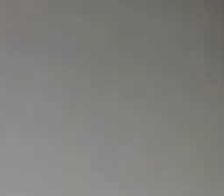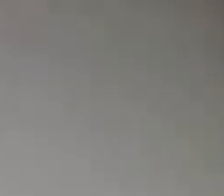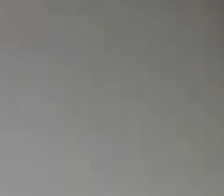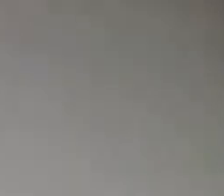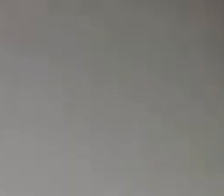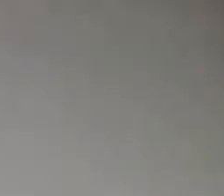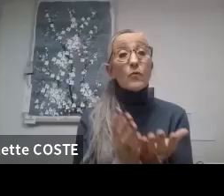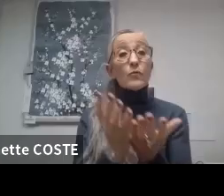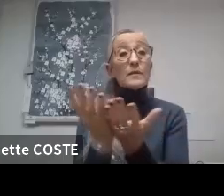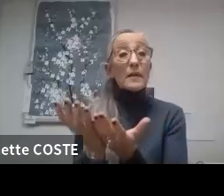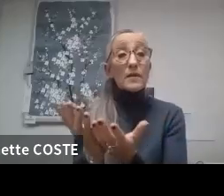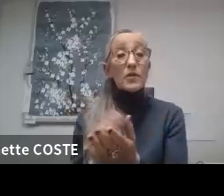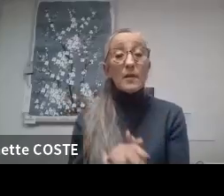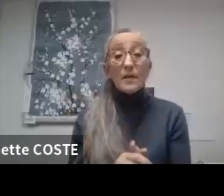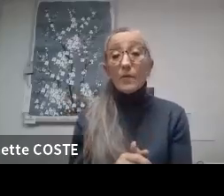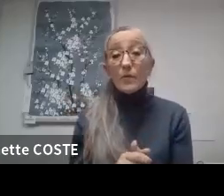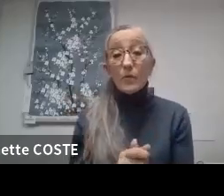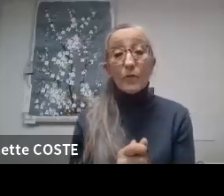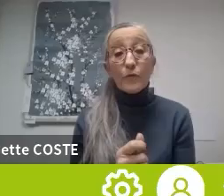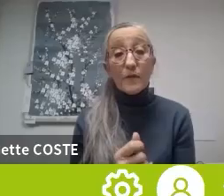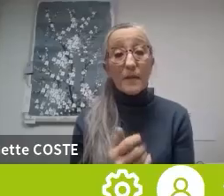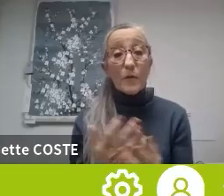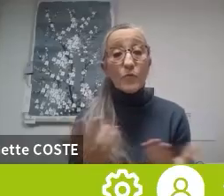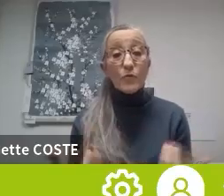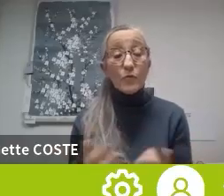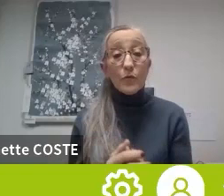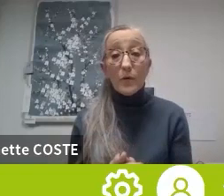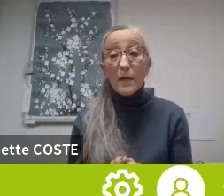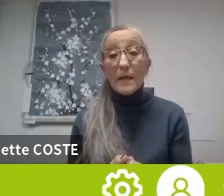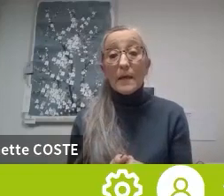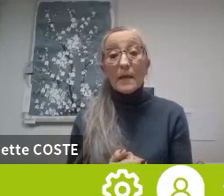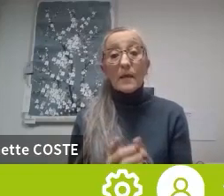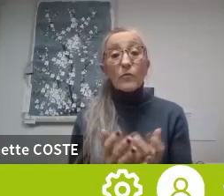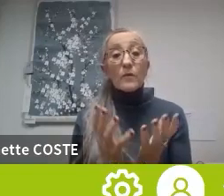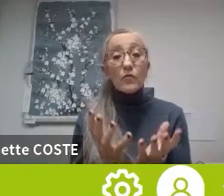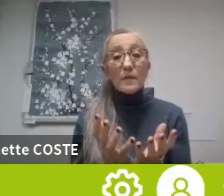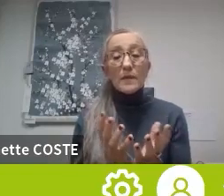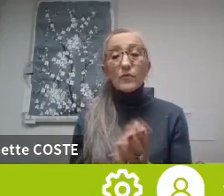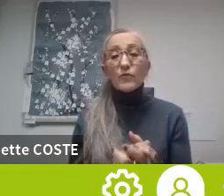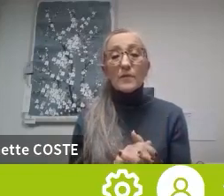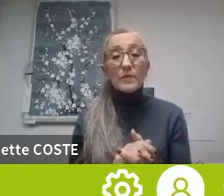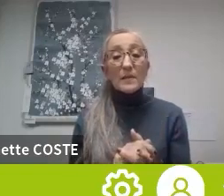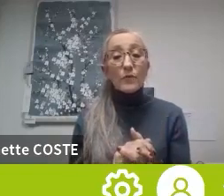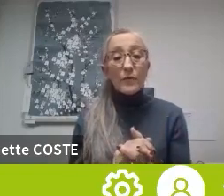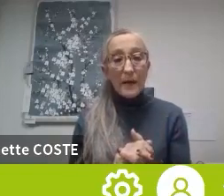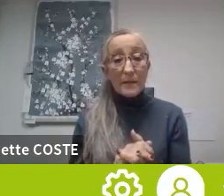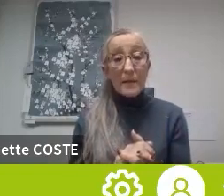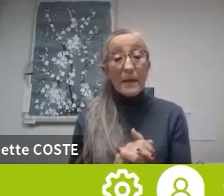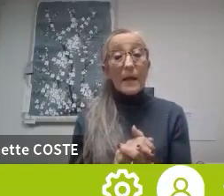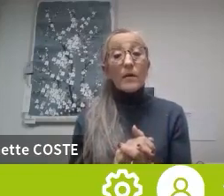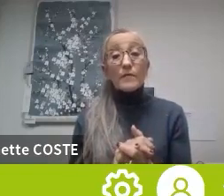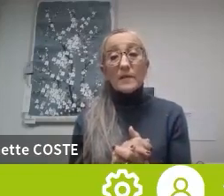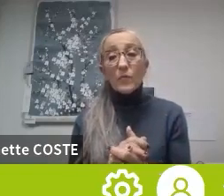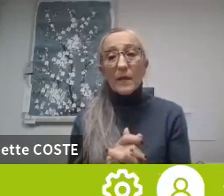la langue des signes est aussi riche que le français ou une autre langue. Et on a donné surtout des outils de